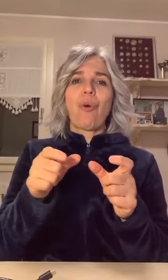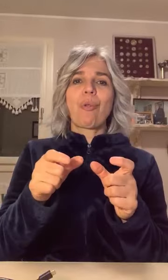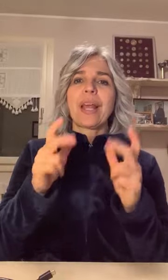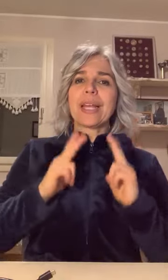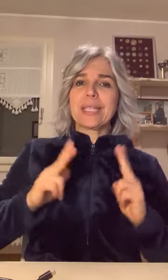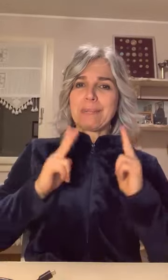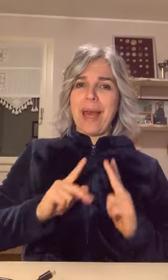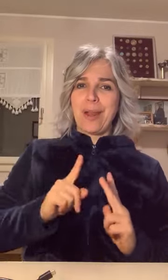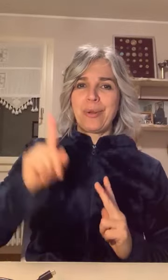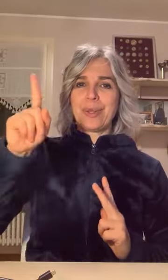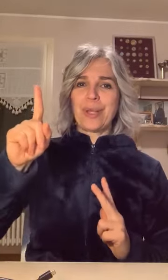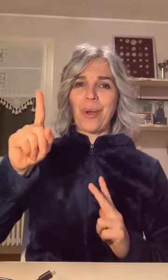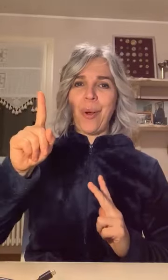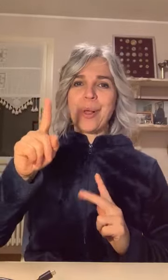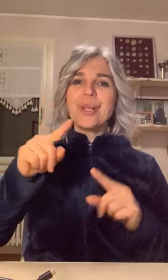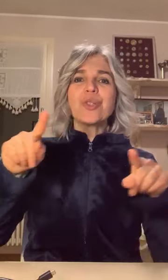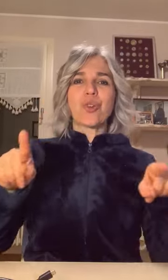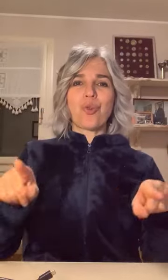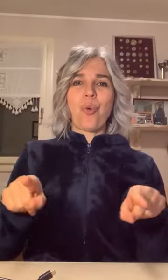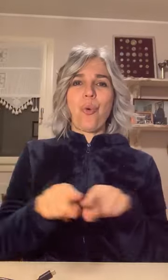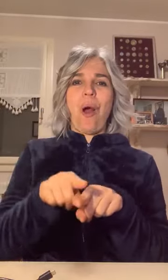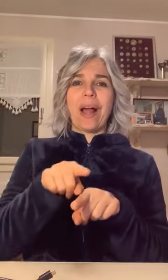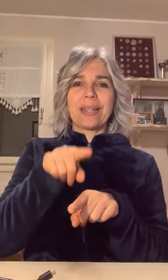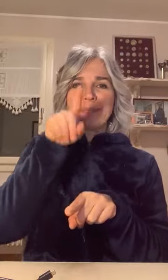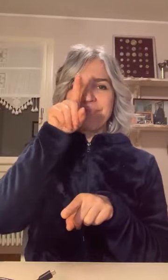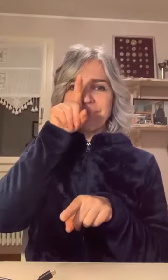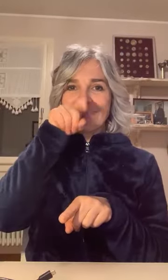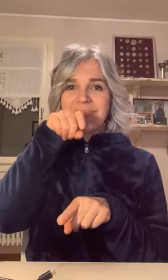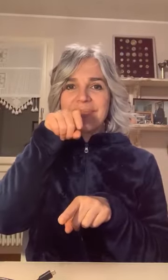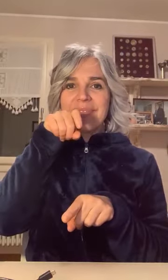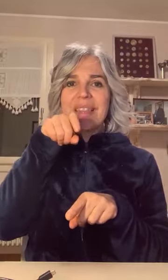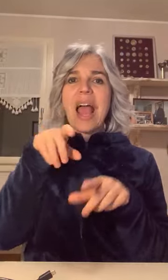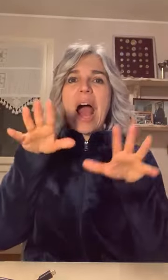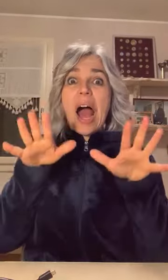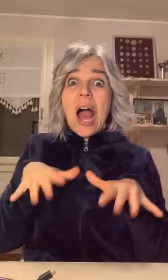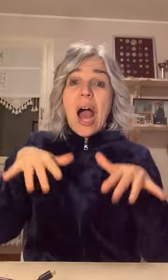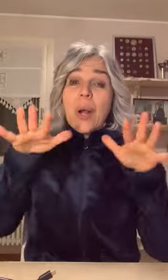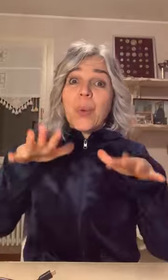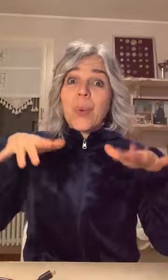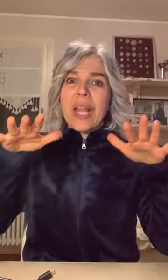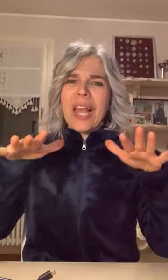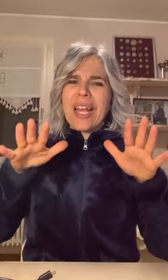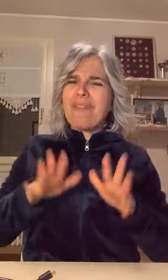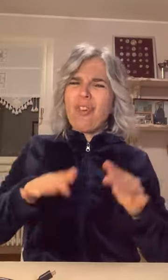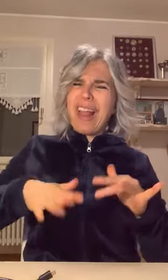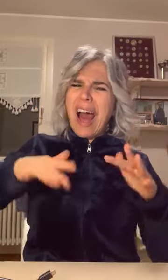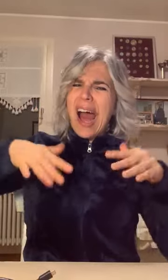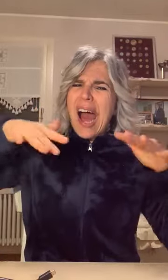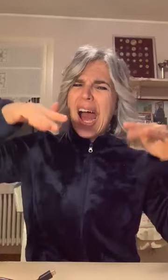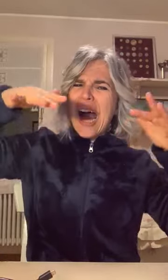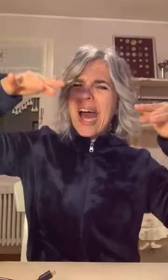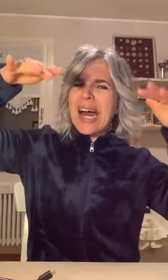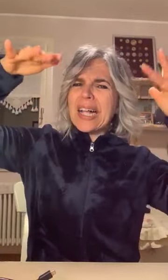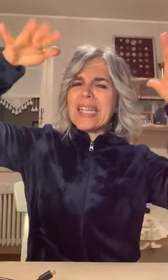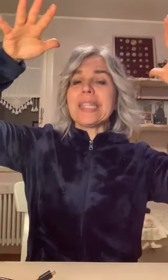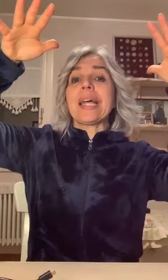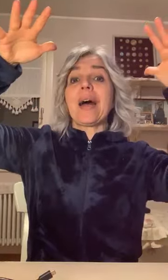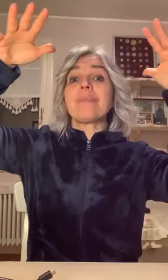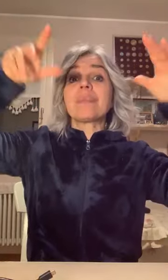dall'alto. L'aquila è quell'animale che vola più in alto di tutti quanti gli uccelli e riesce a vedere le cose dall'alto. Così dice la